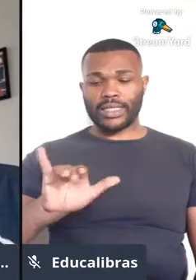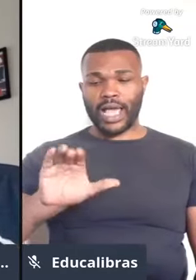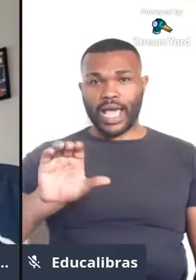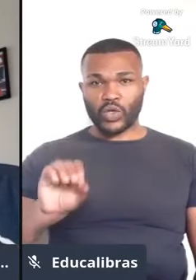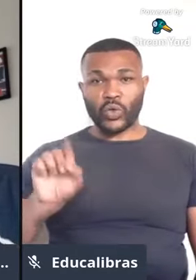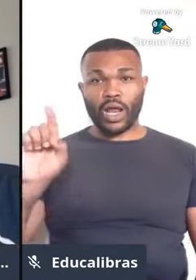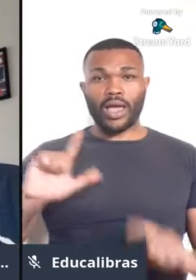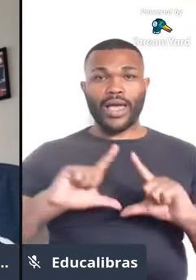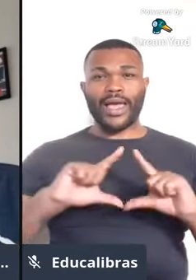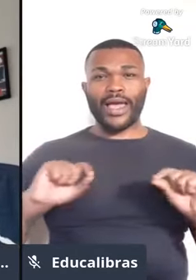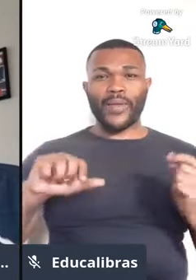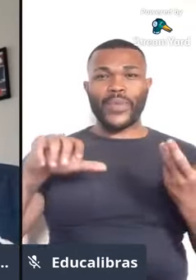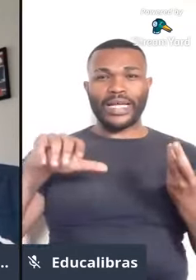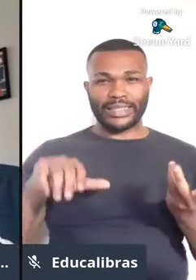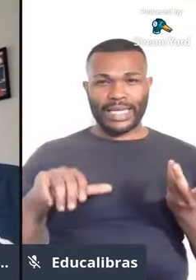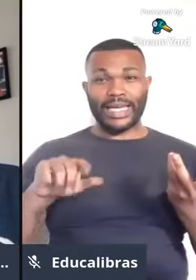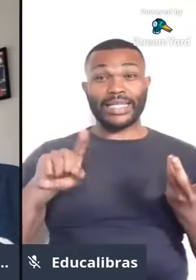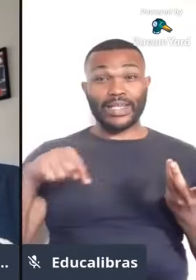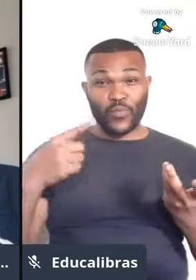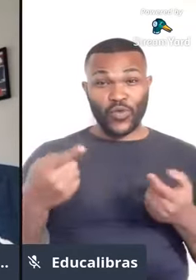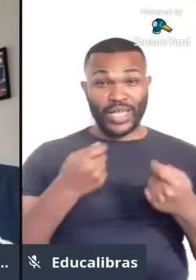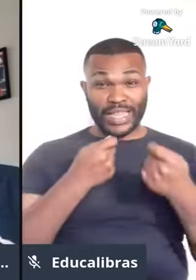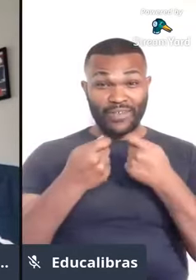nossos entrevistados aqui no futuro. Caribé é uma